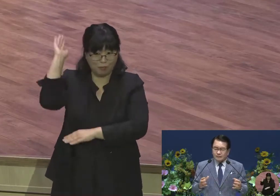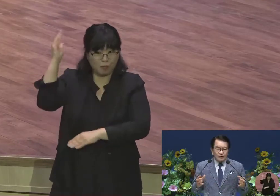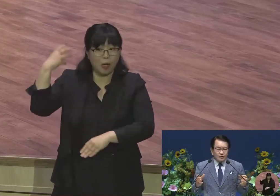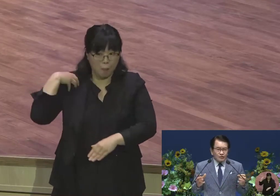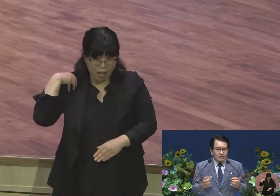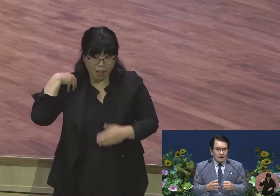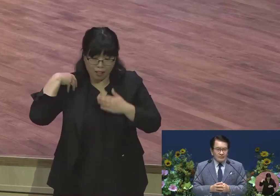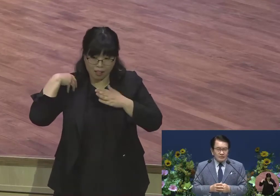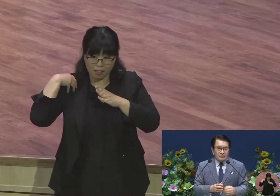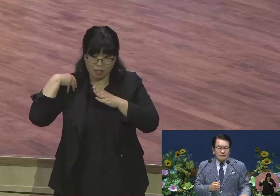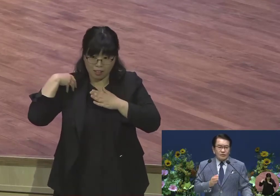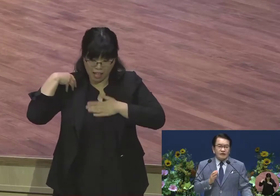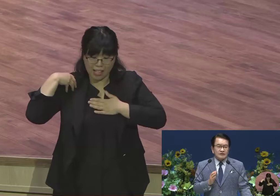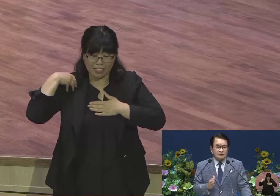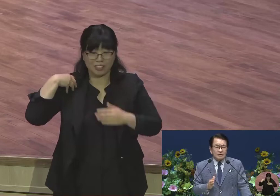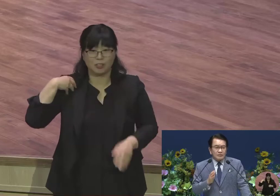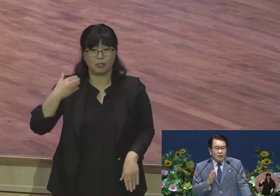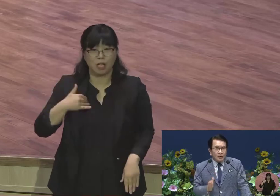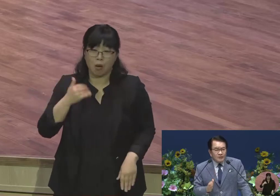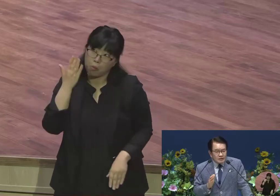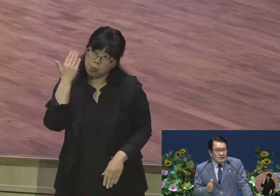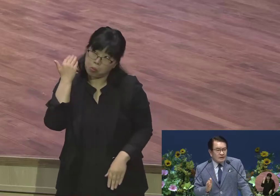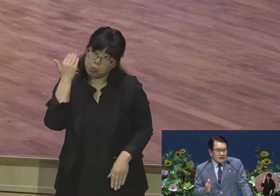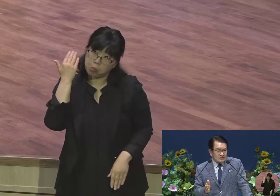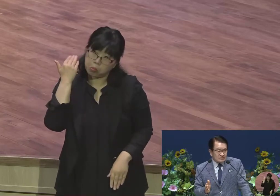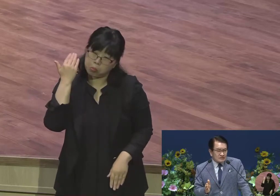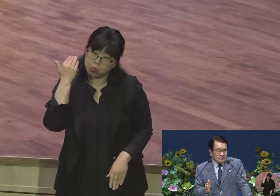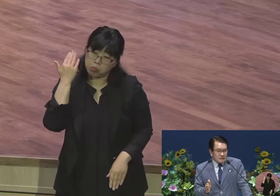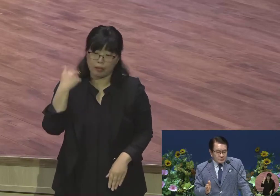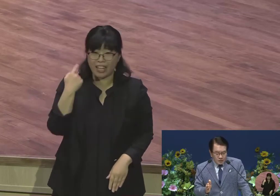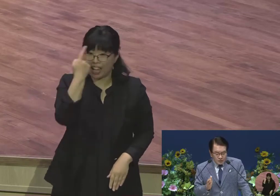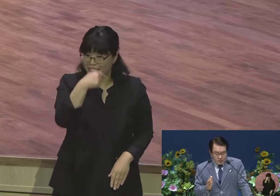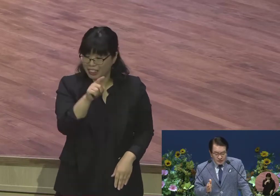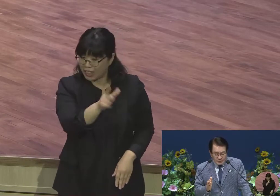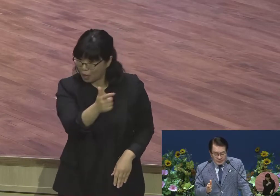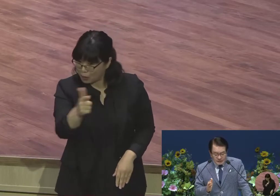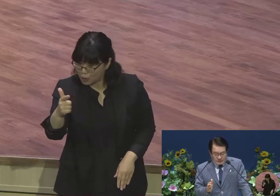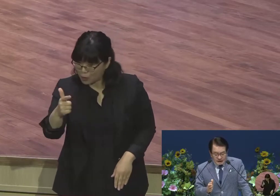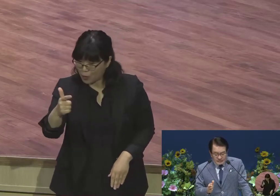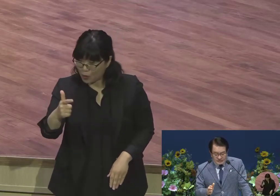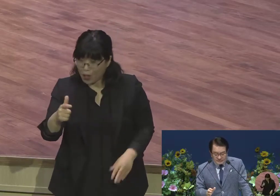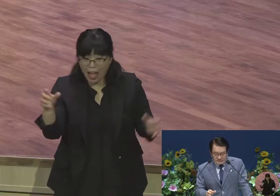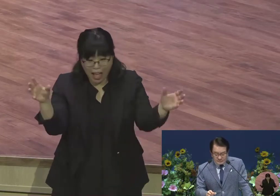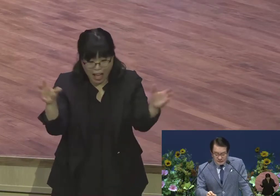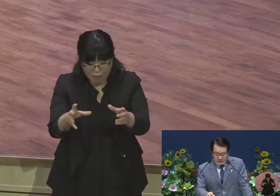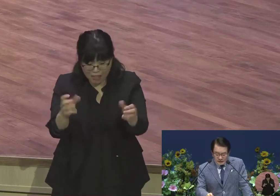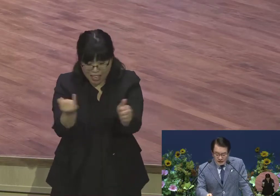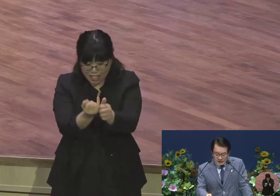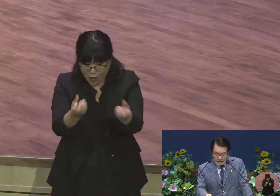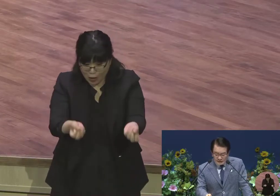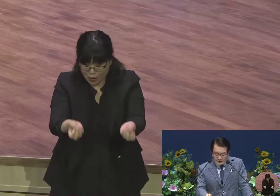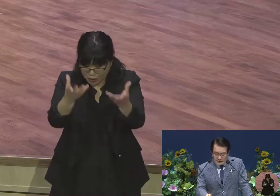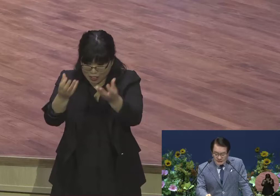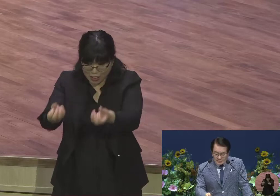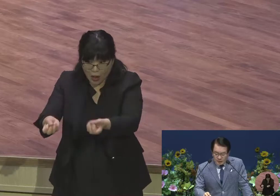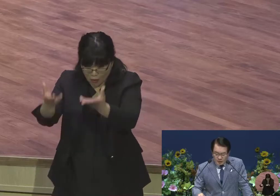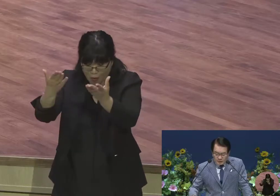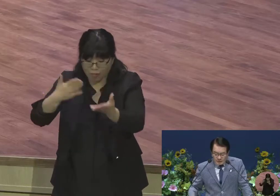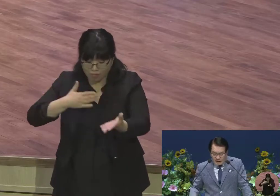중국 합동 결혼식을 하면서 똑같이 했어요. 복음이 이끄는 가정 복음이 이끄는 가정 그러니까